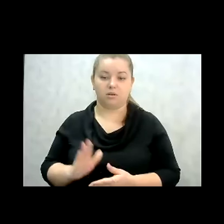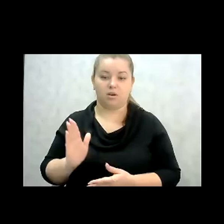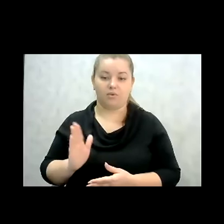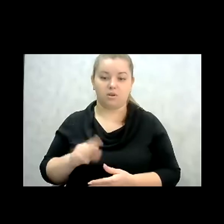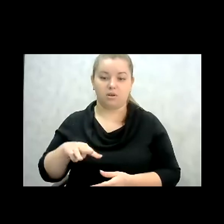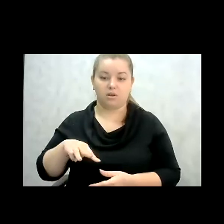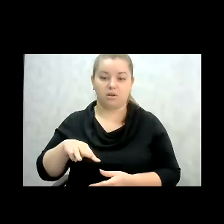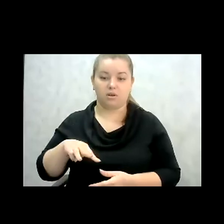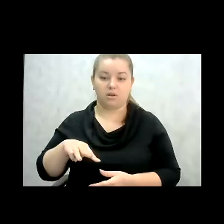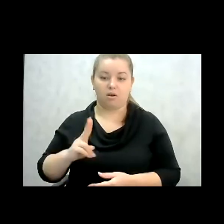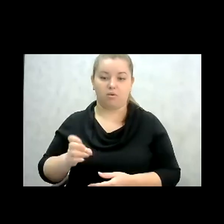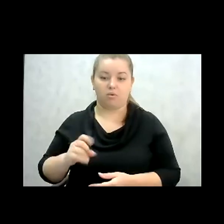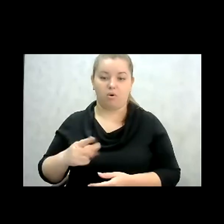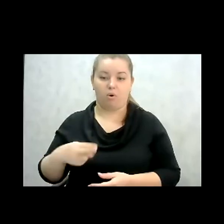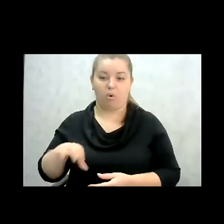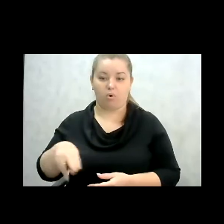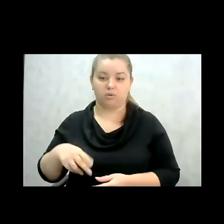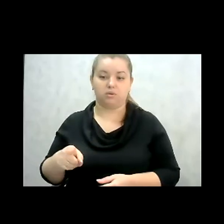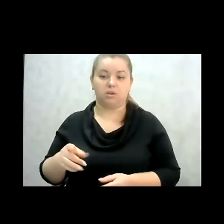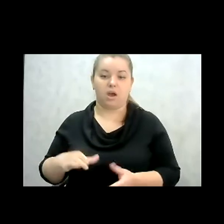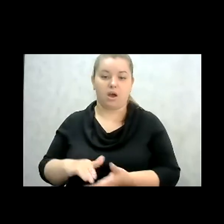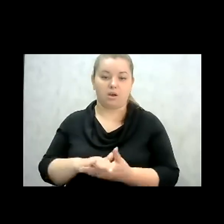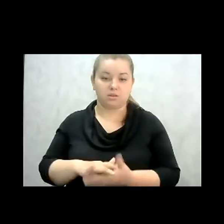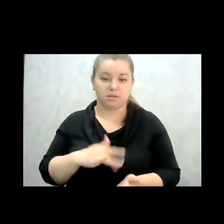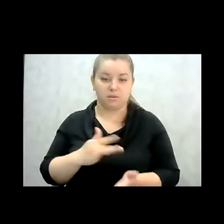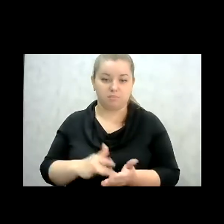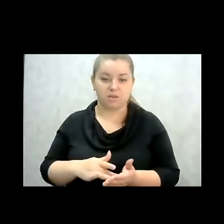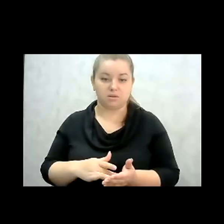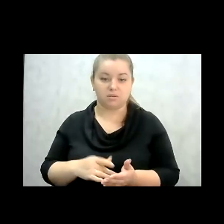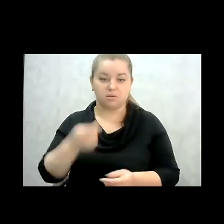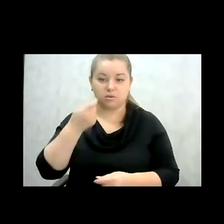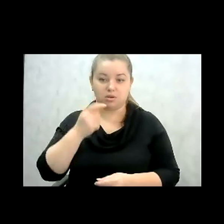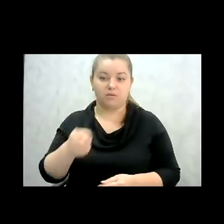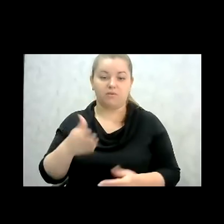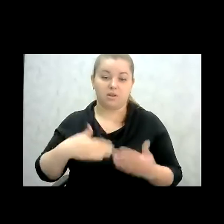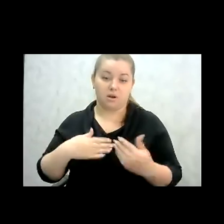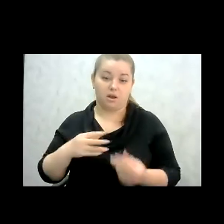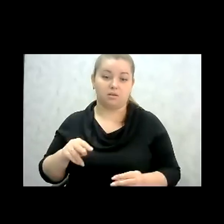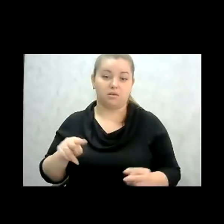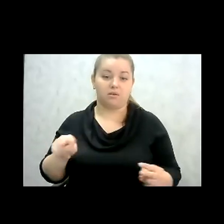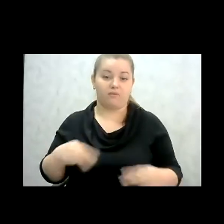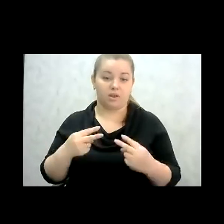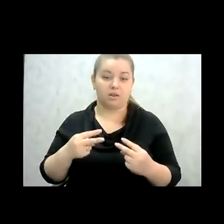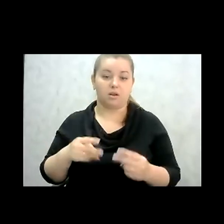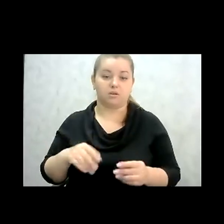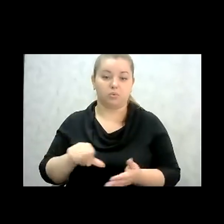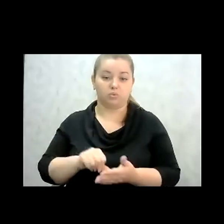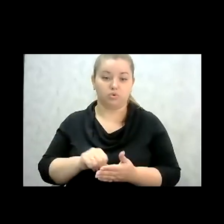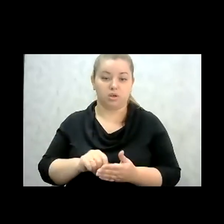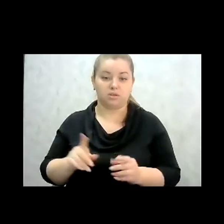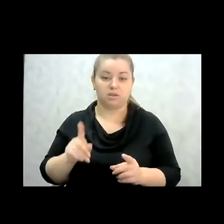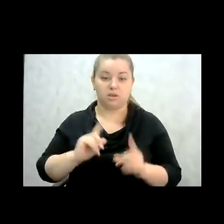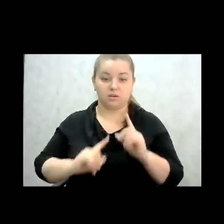I am Volodymyr Mягкоход from the Association of Ukrainian Cities. I welcome all participants of